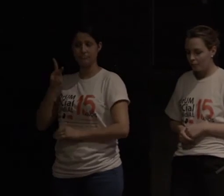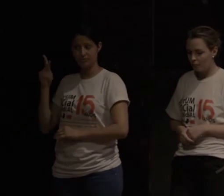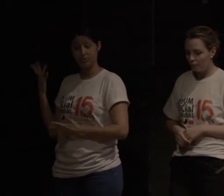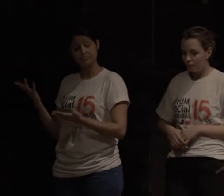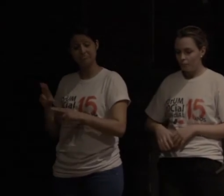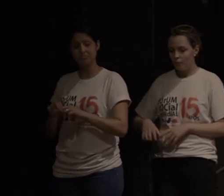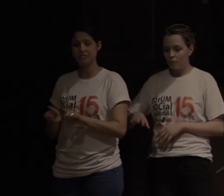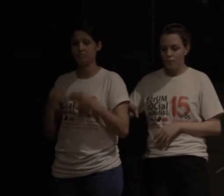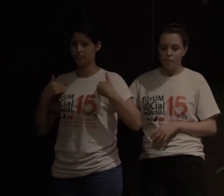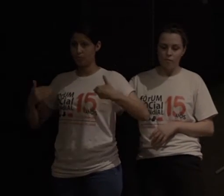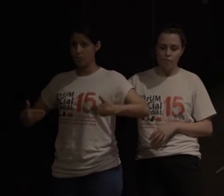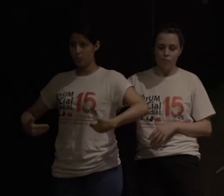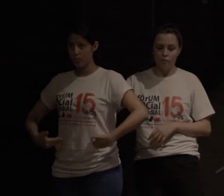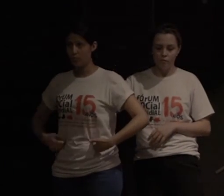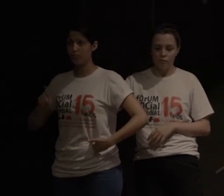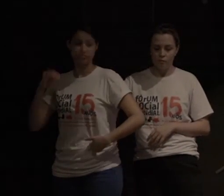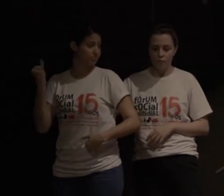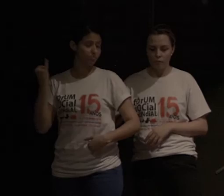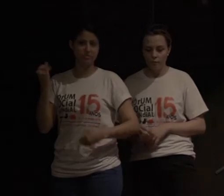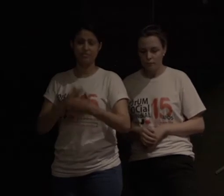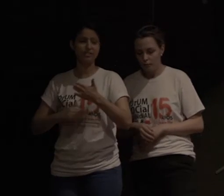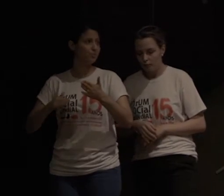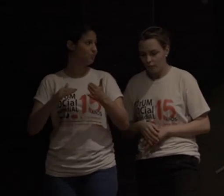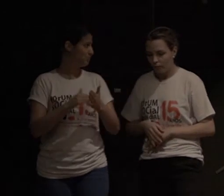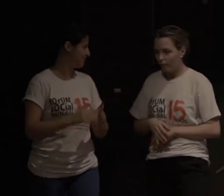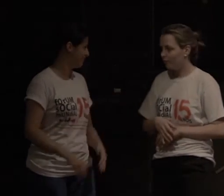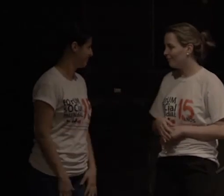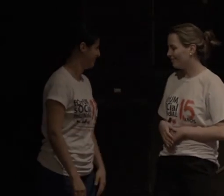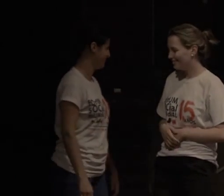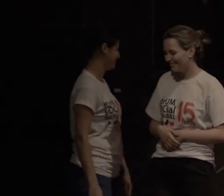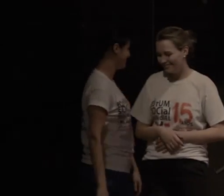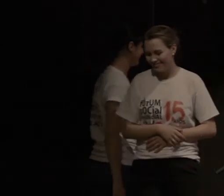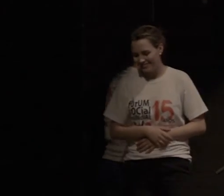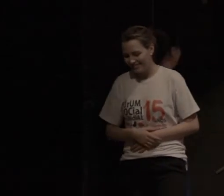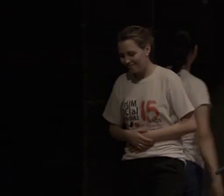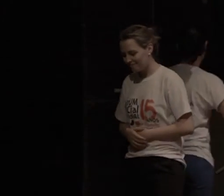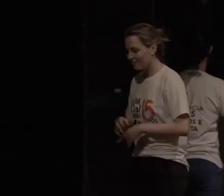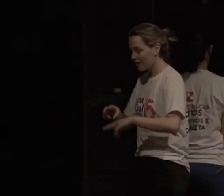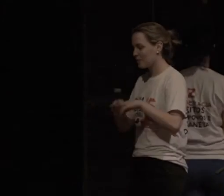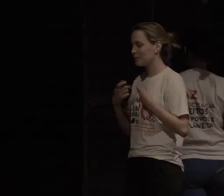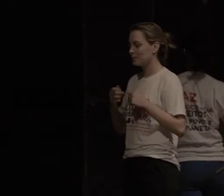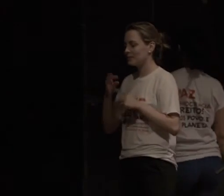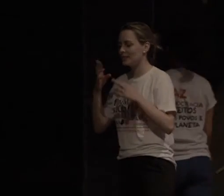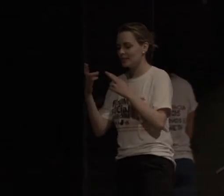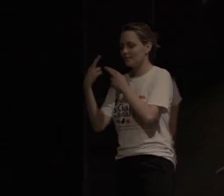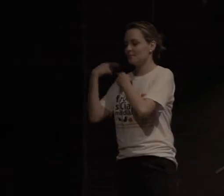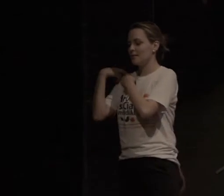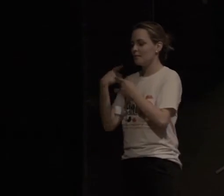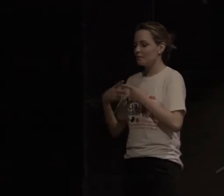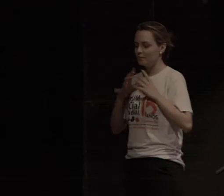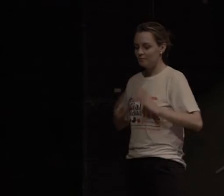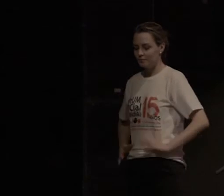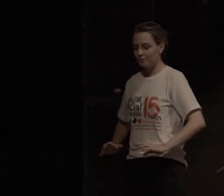bem, o corpo é a essência de toda a nossa representação do mundo. E por isso ele tem que ser respeitado, porque o corpo sofre, o corpo